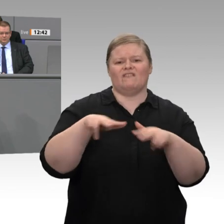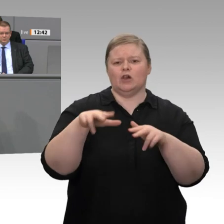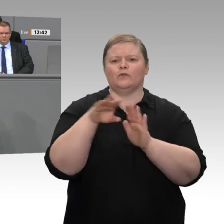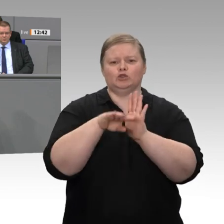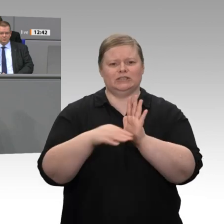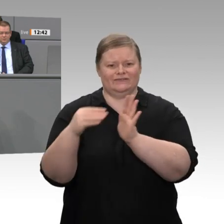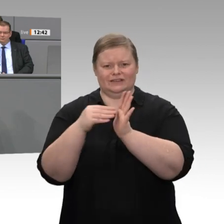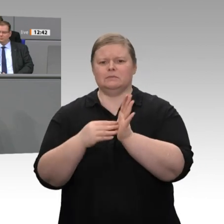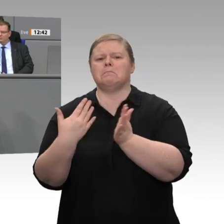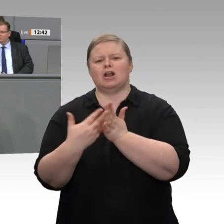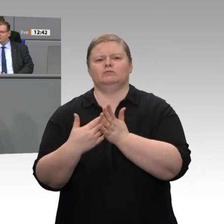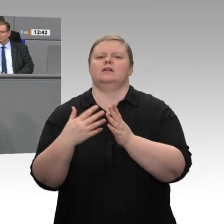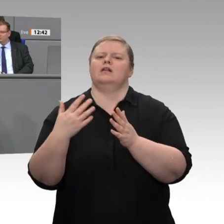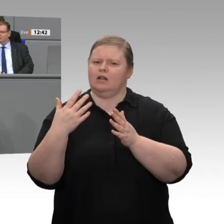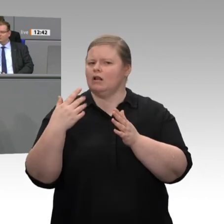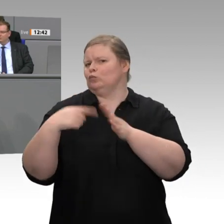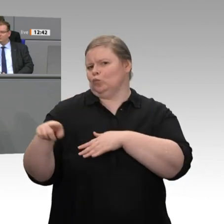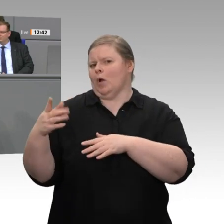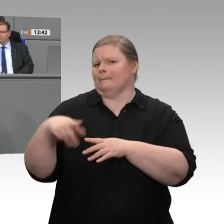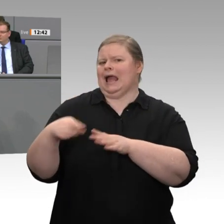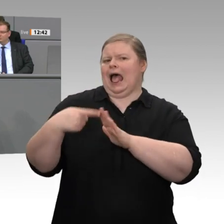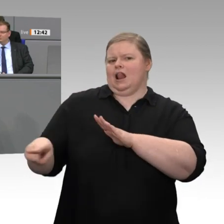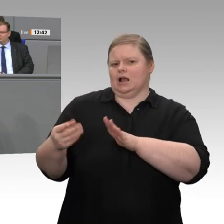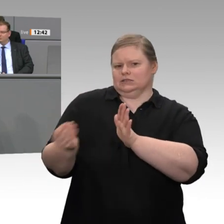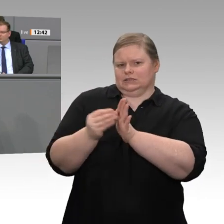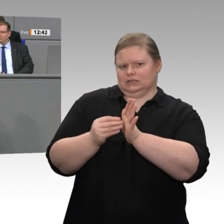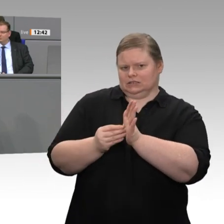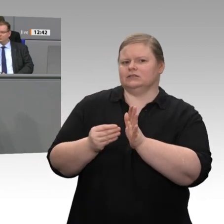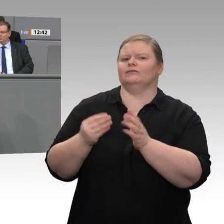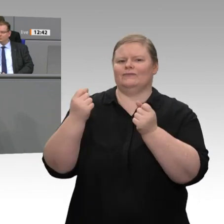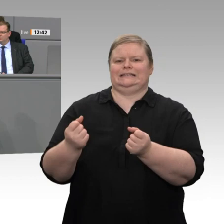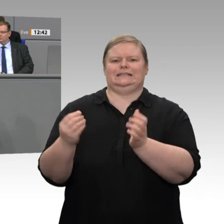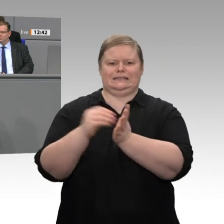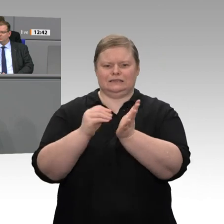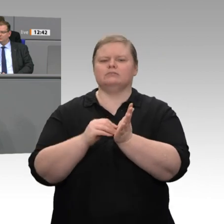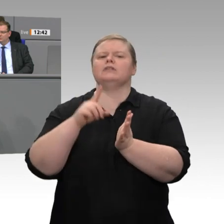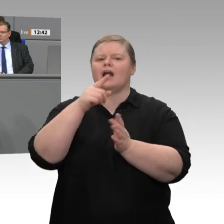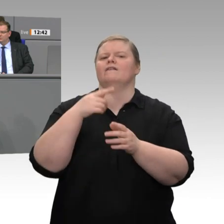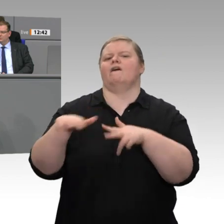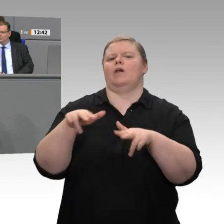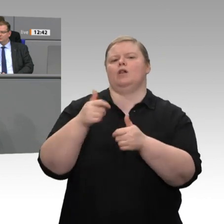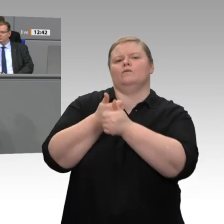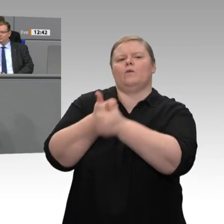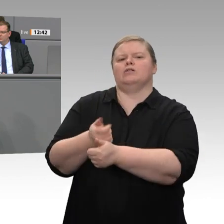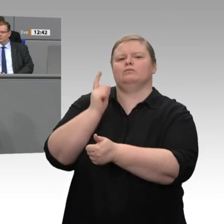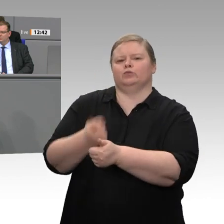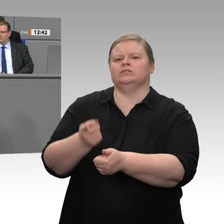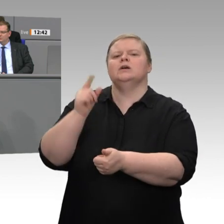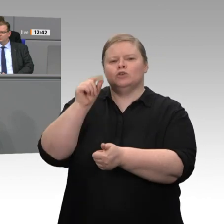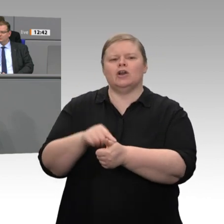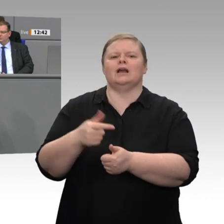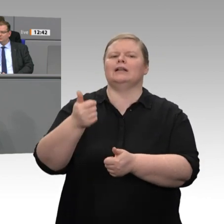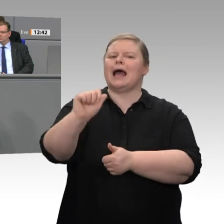auf Null, dann entwickelt sich dadurch für den Betroffenen ein Rechtsanspruch. Das heißt, wir haben materiell hier die